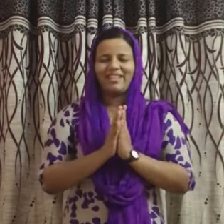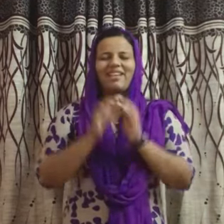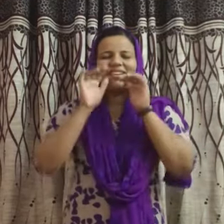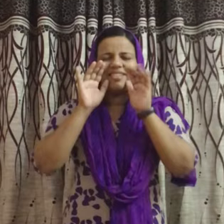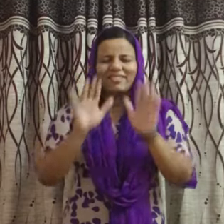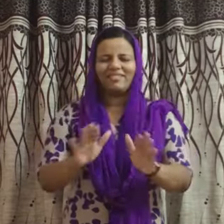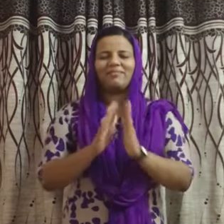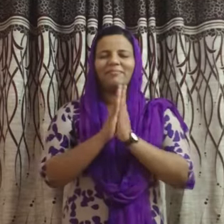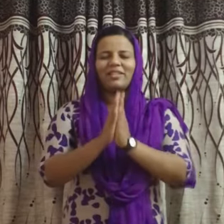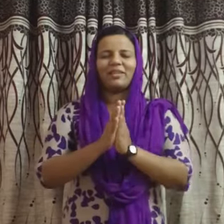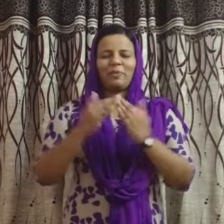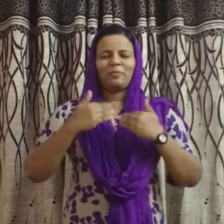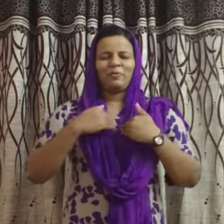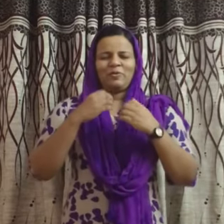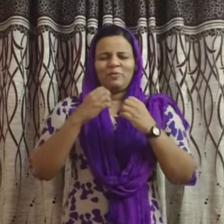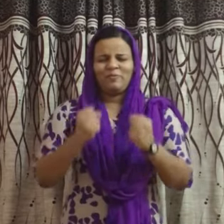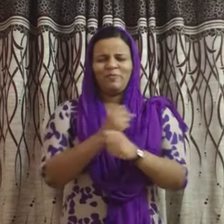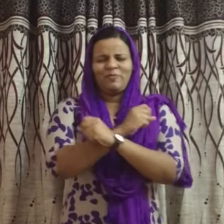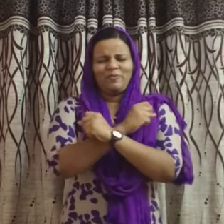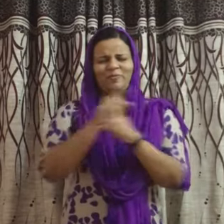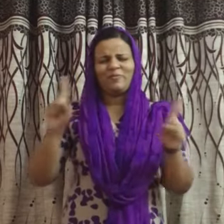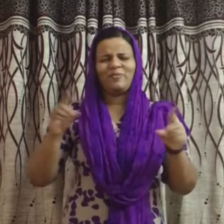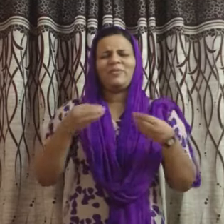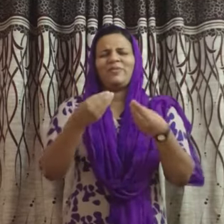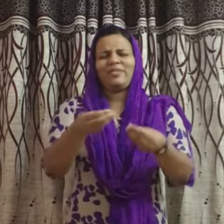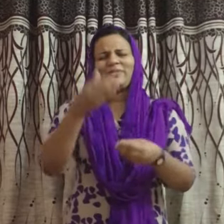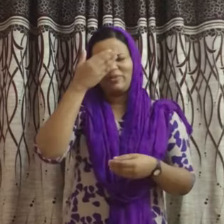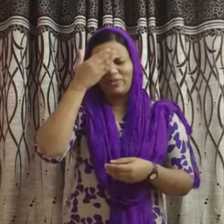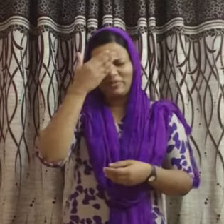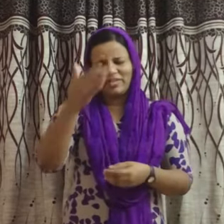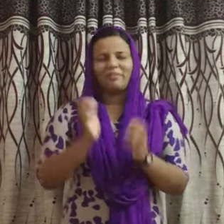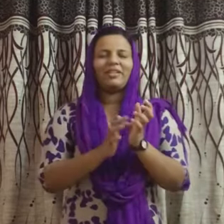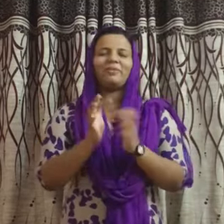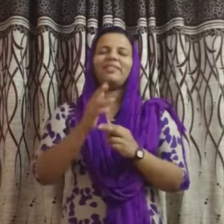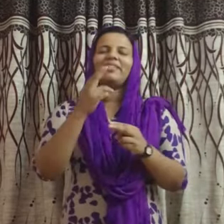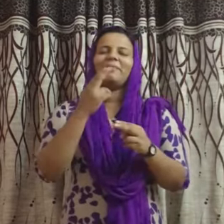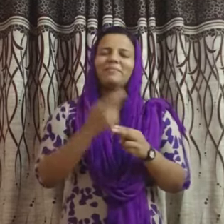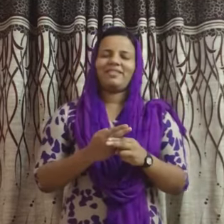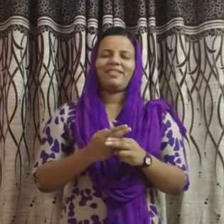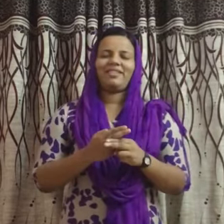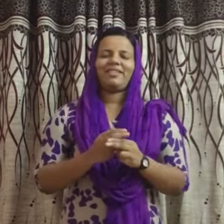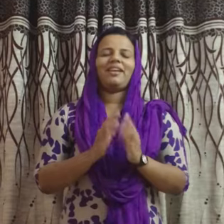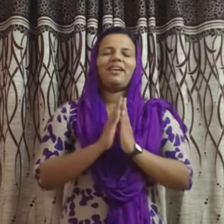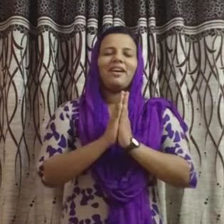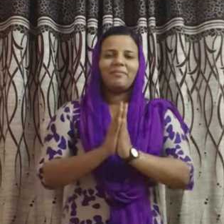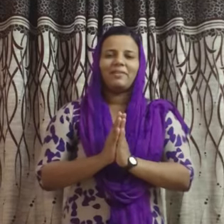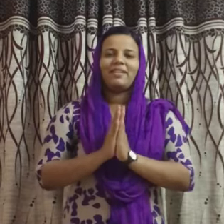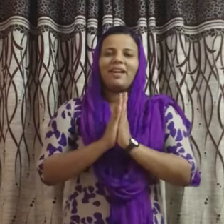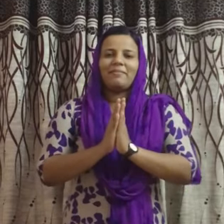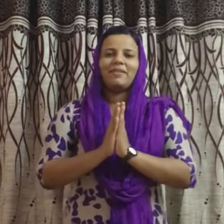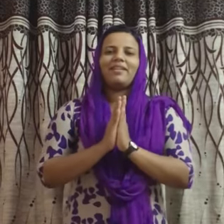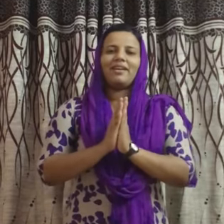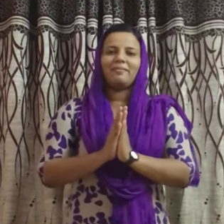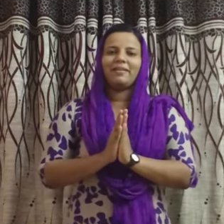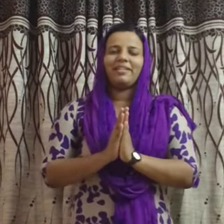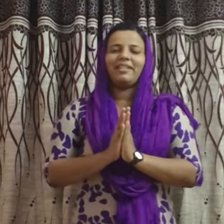അനുഗ്രഹിച്ച് പ്രാർത്ഥിക്കുന്നു. പൂർണ്ണ സൗഖ്യവും വിടുതലും കർത്താവ് കൊടുത്തിരിക്കുന്നതിനായിട്ട് സ്തോത്രം. യേശു ക്രിസ്തുവിൻ നാമത്തിൽ തന്നെ ആമേൻ, ആമേൻ, ആമേൻ.